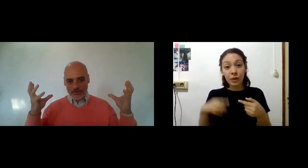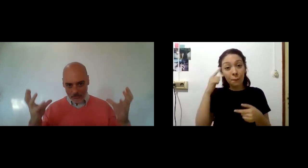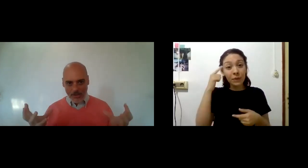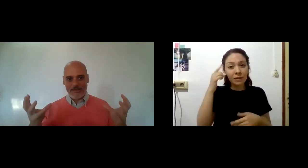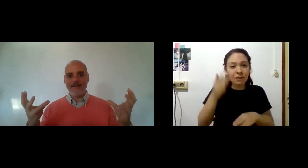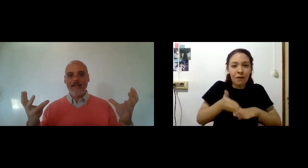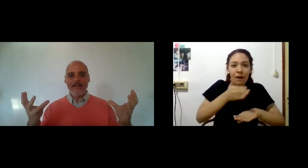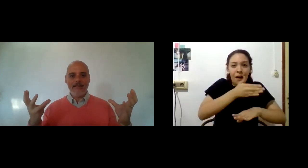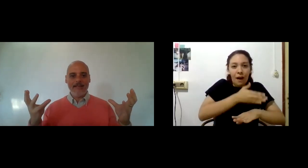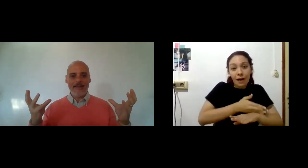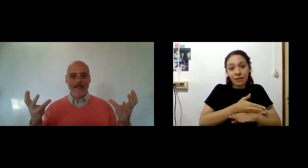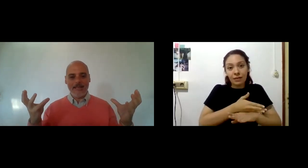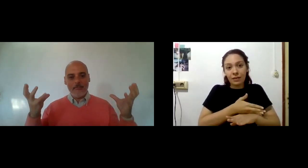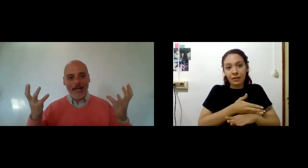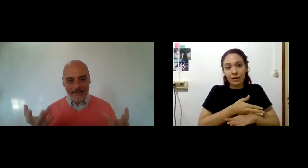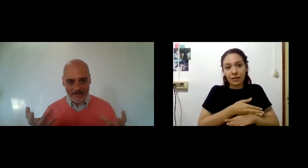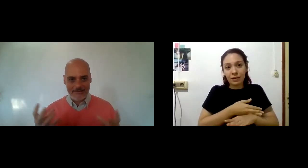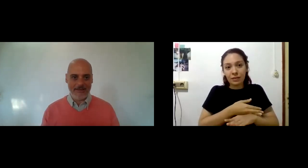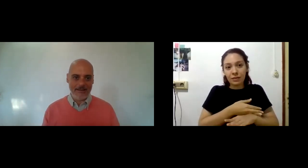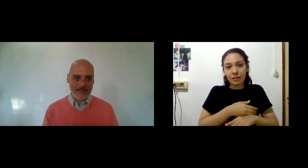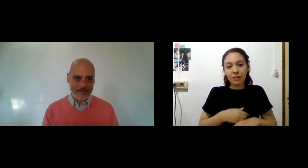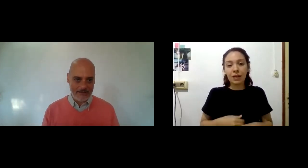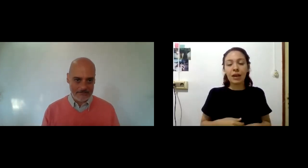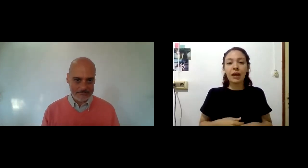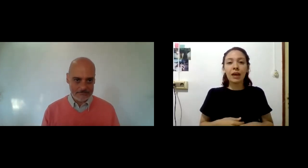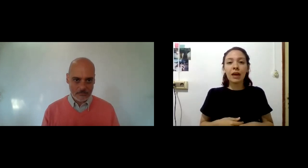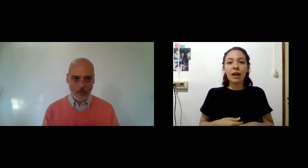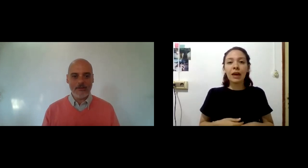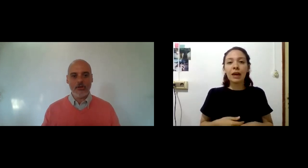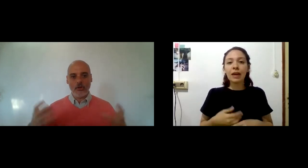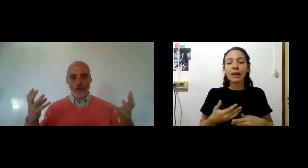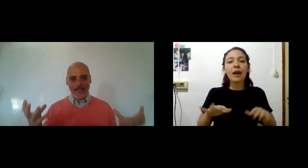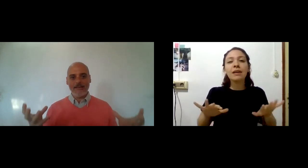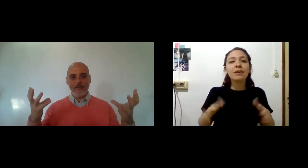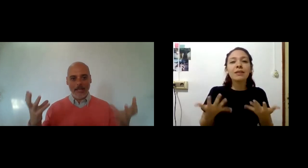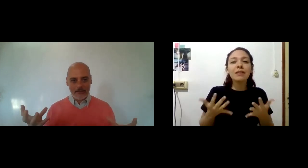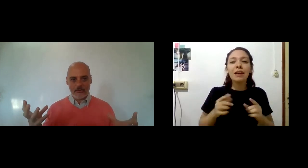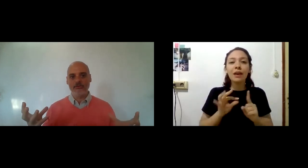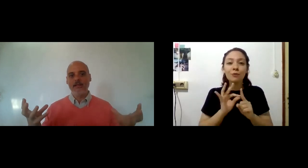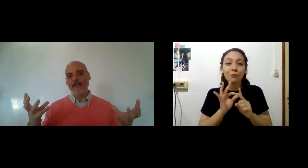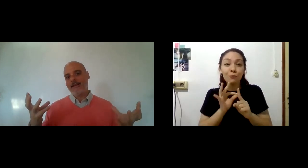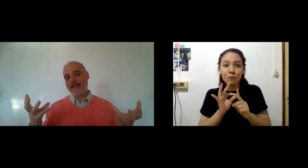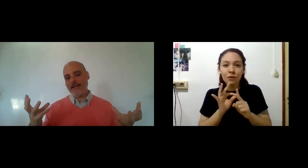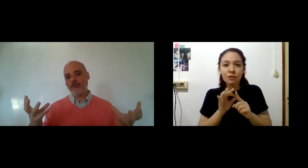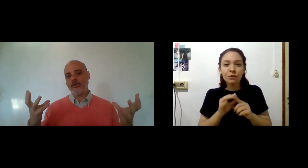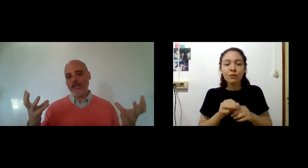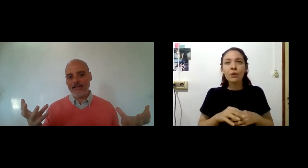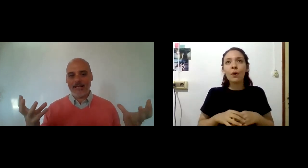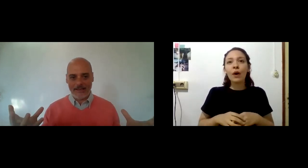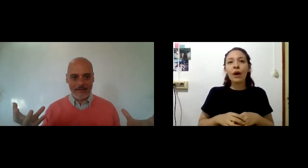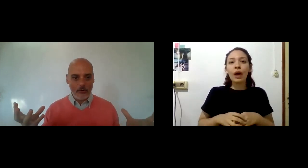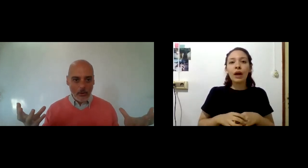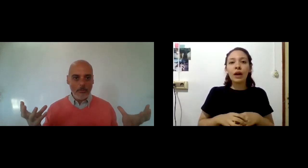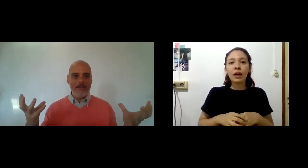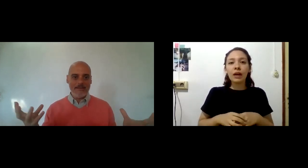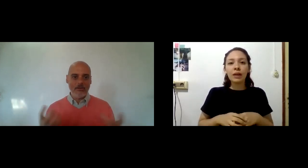todo conceptuales, que enmarcan esta carrera. ¿Cuáles son estos dos grandes marcos que sostiene esta